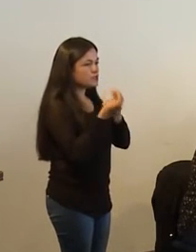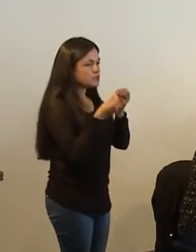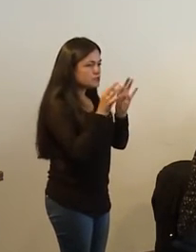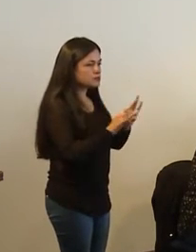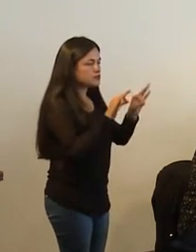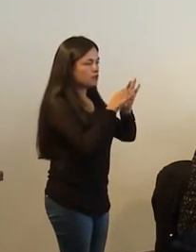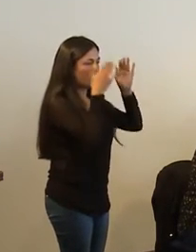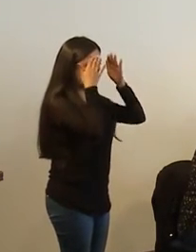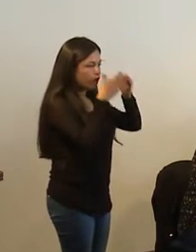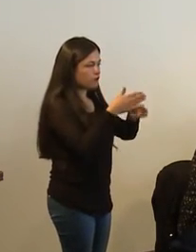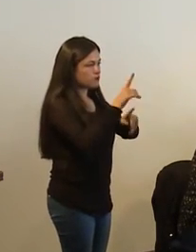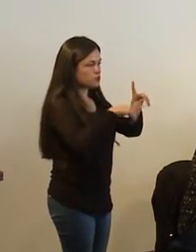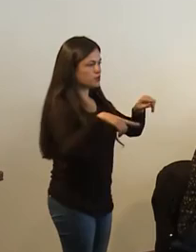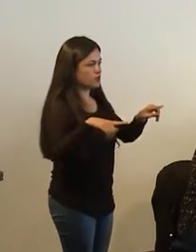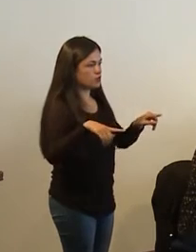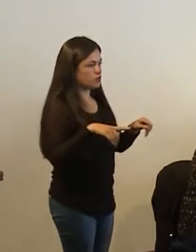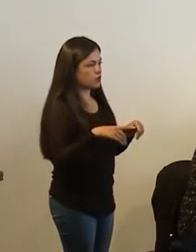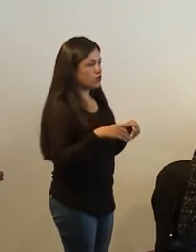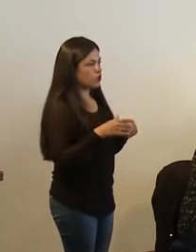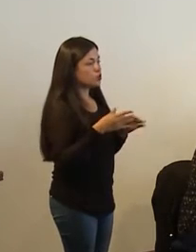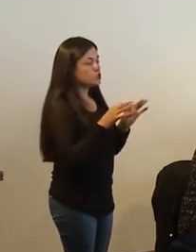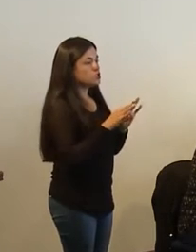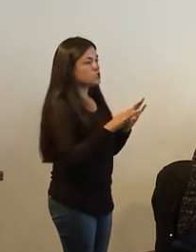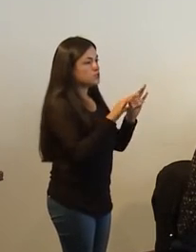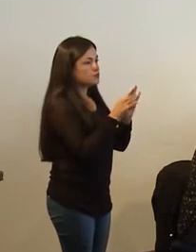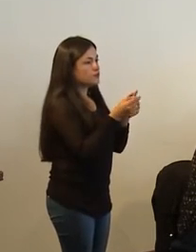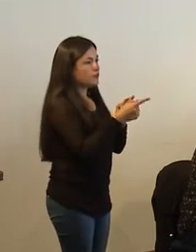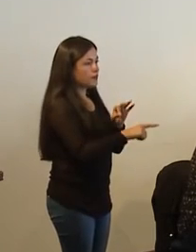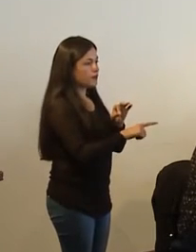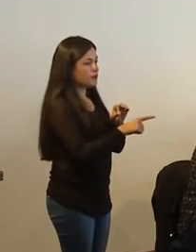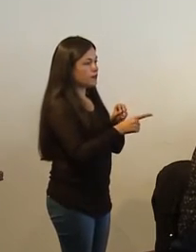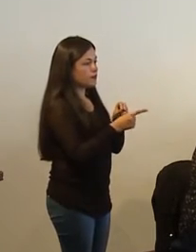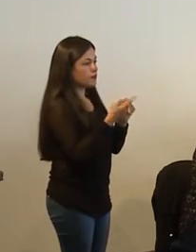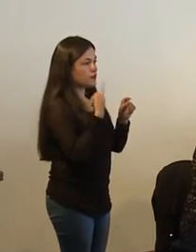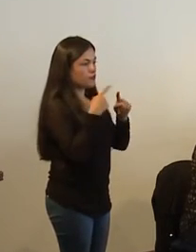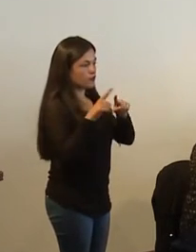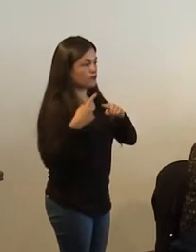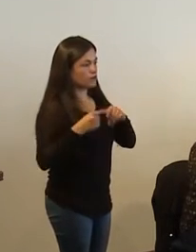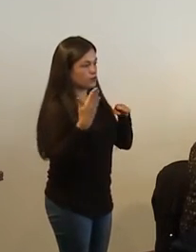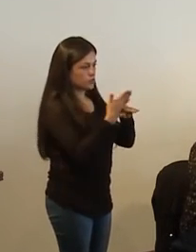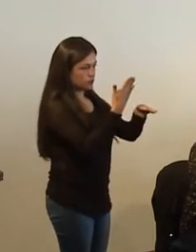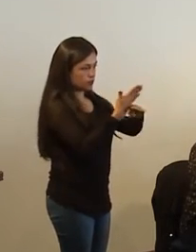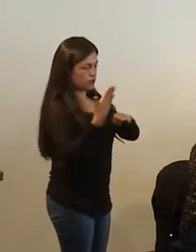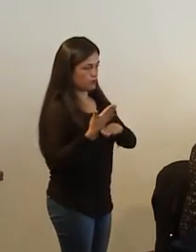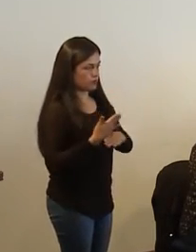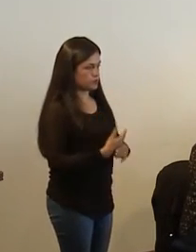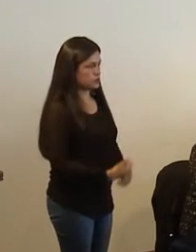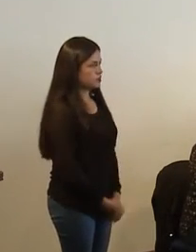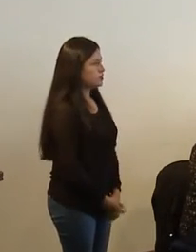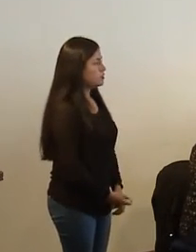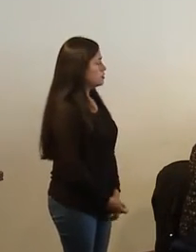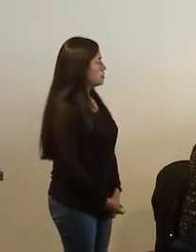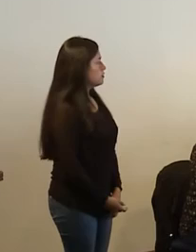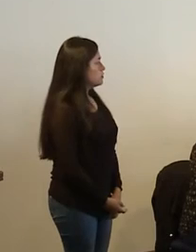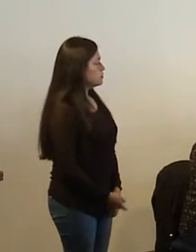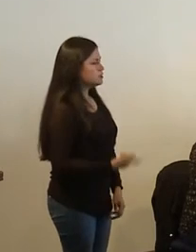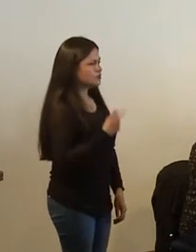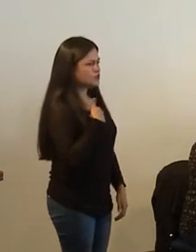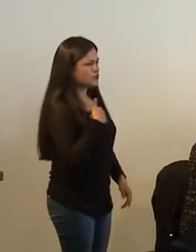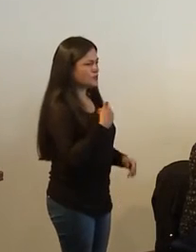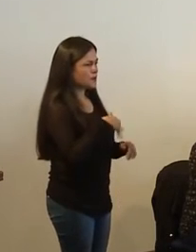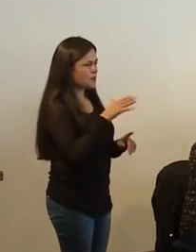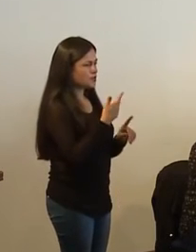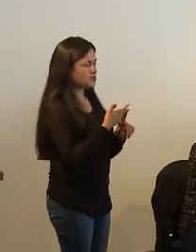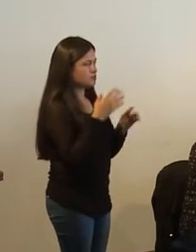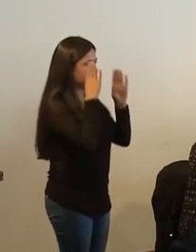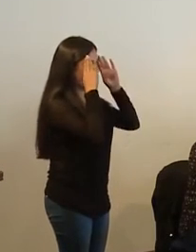énfasis y quizá lanzar algunas cosas que permiten problematizar. Me llamó poderosamente la